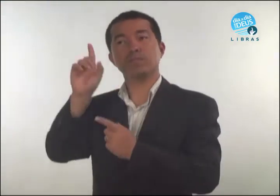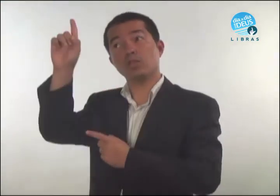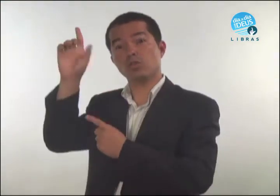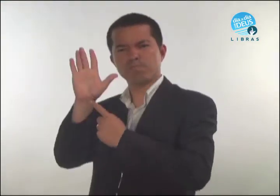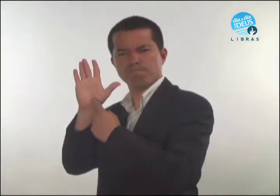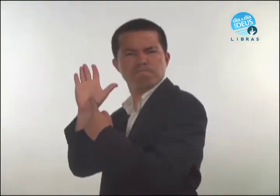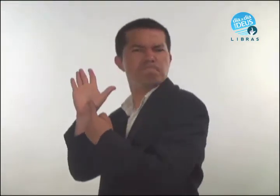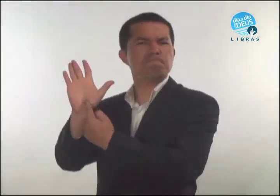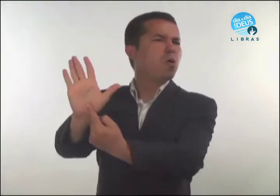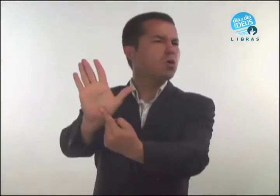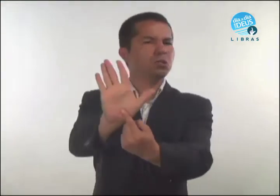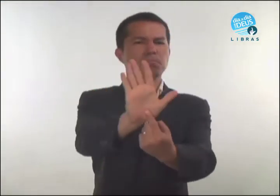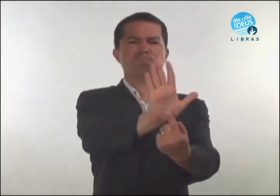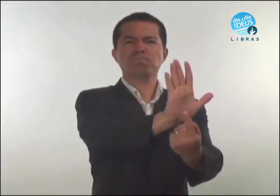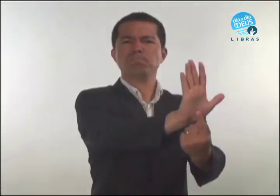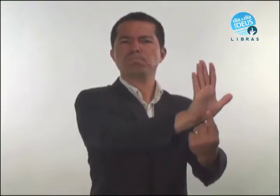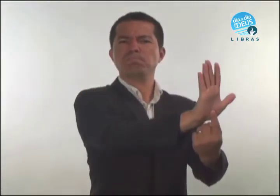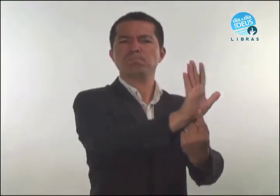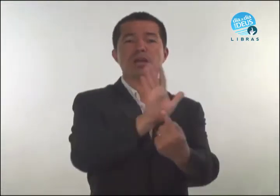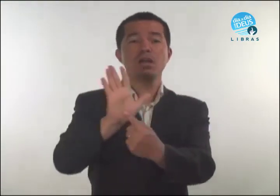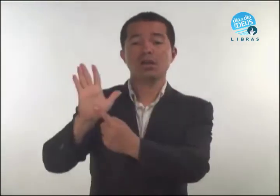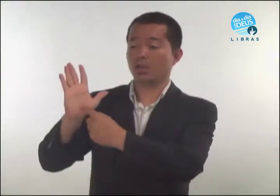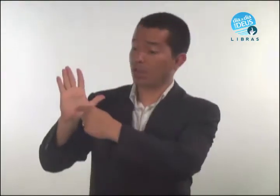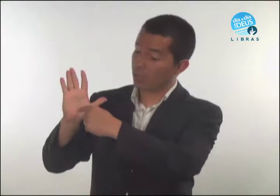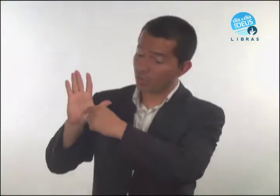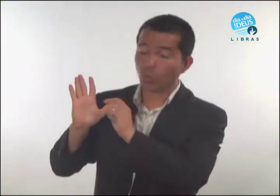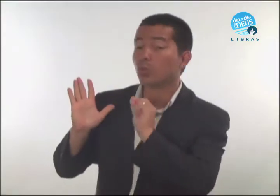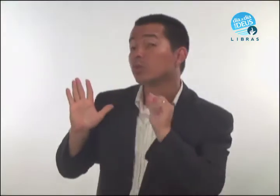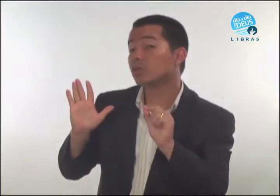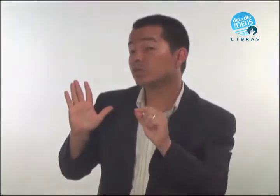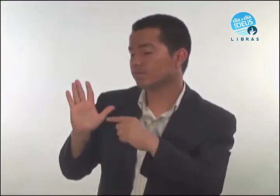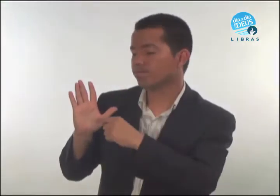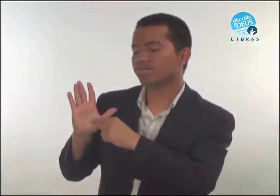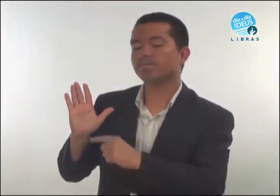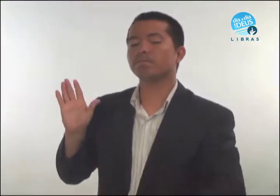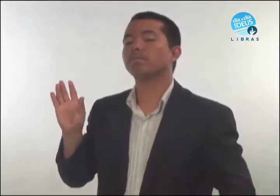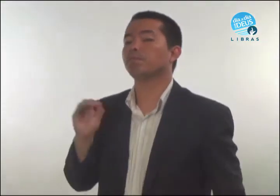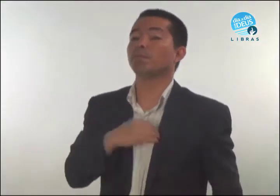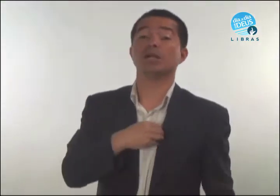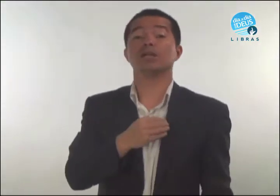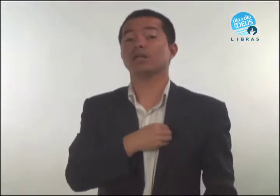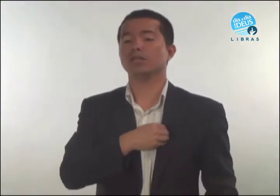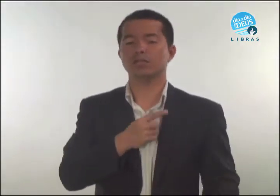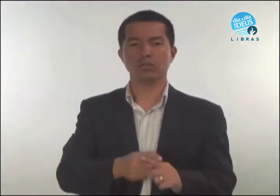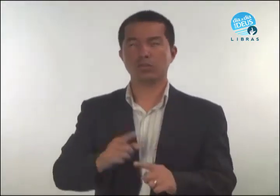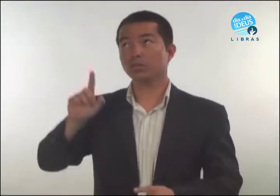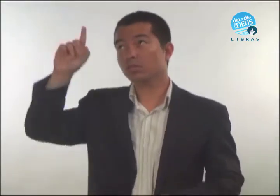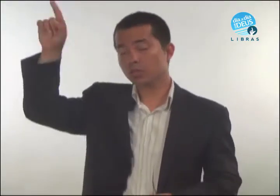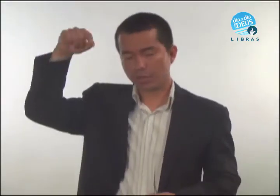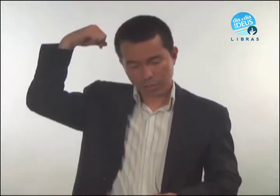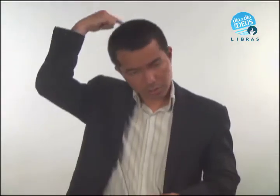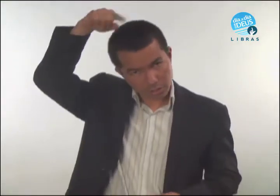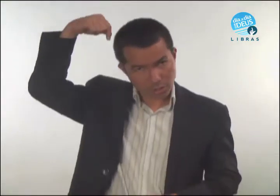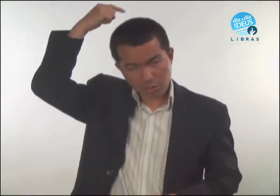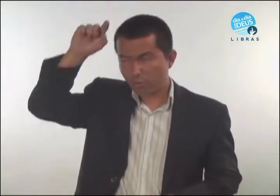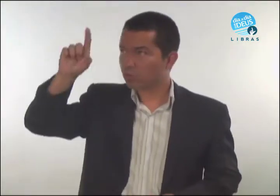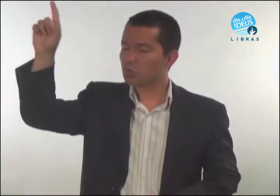santo. E a segunda coisa que o Espírito Santo fez foi julgar a casa de Deus.